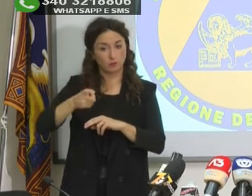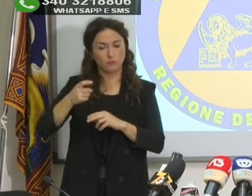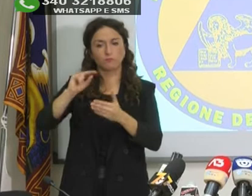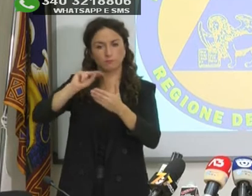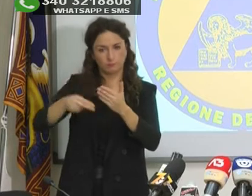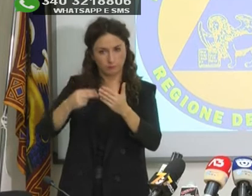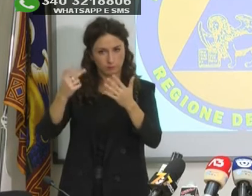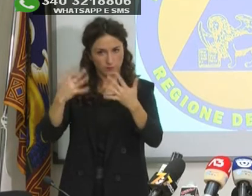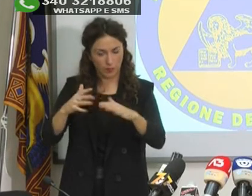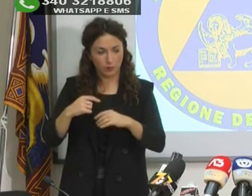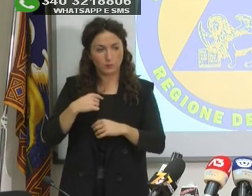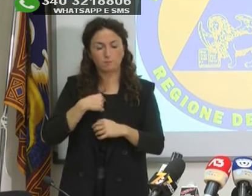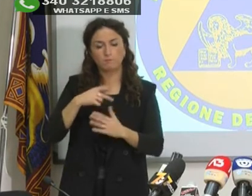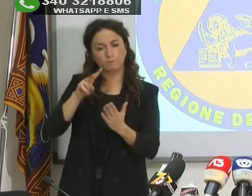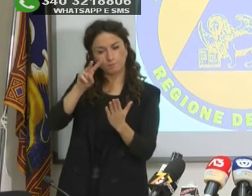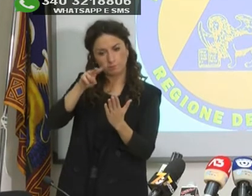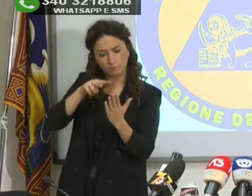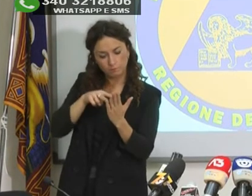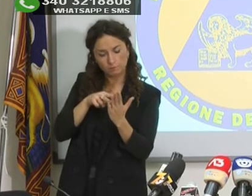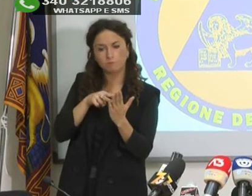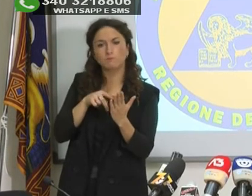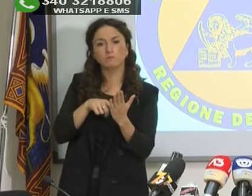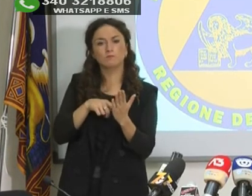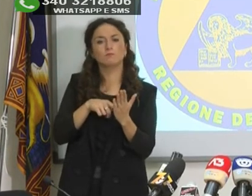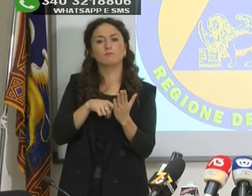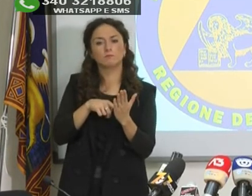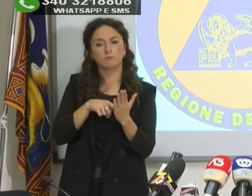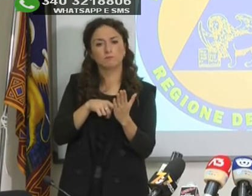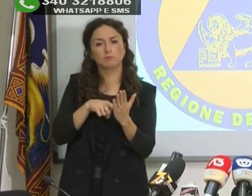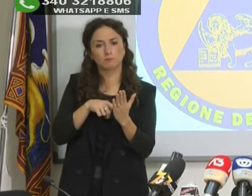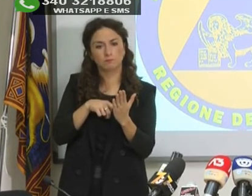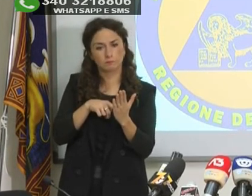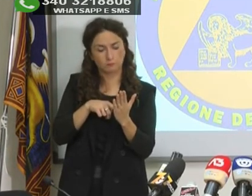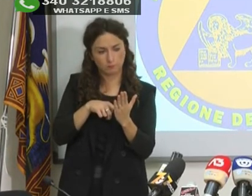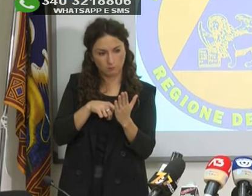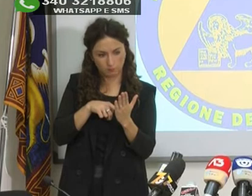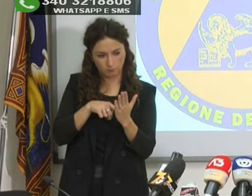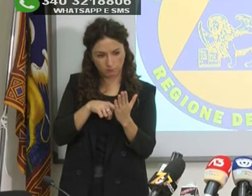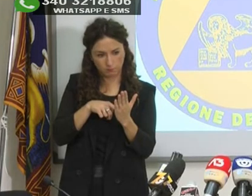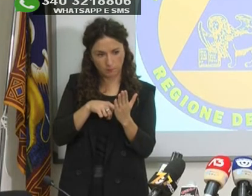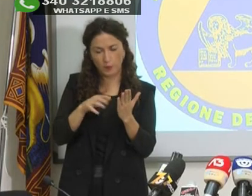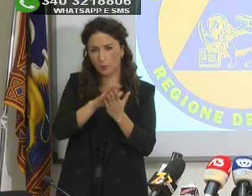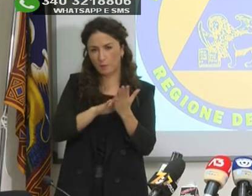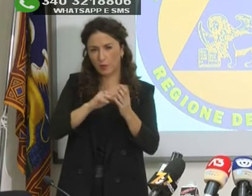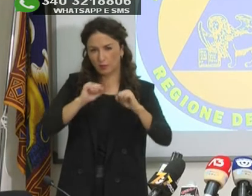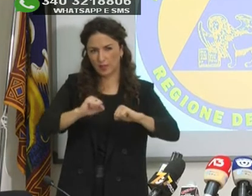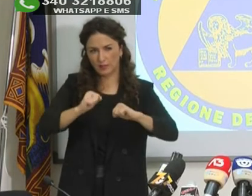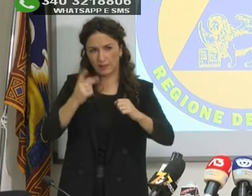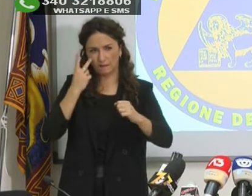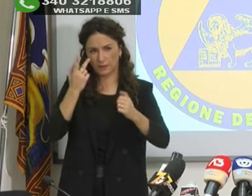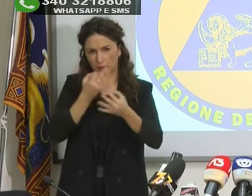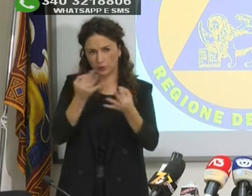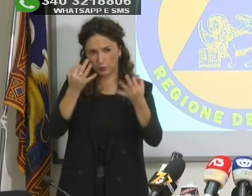solo la FIMG. Io ho letto. Si parte da, ma perché era su Quotidiano Sanità, quindi l'avete visto anche